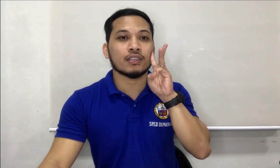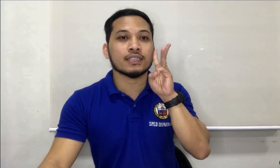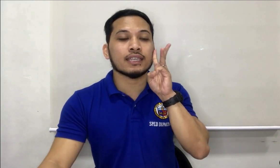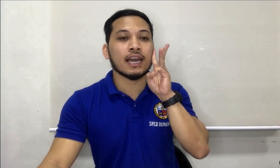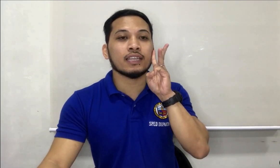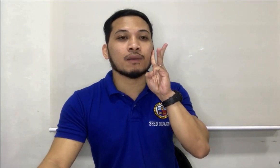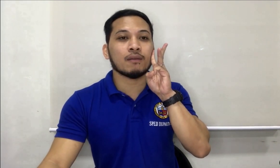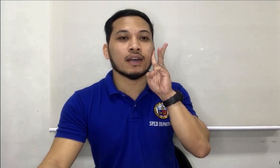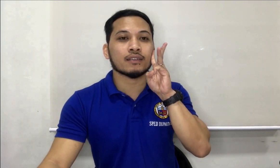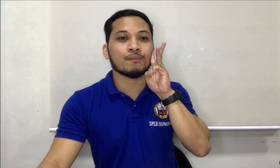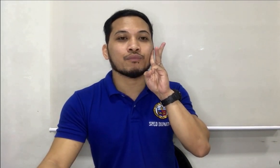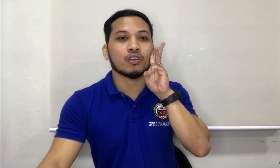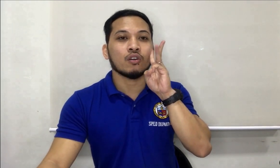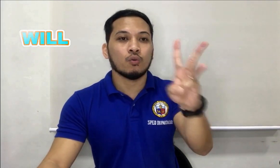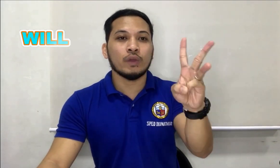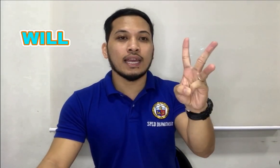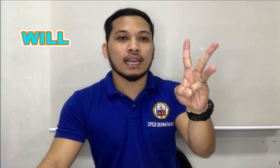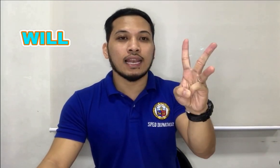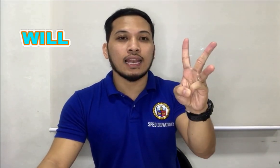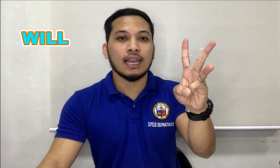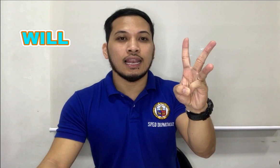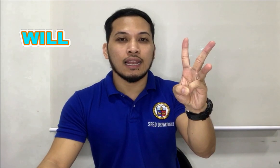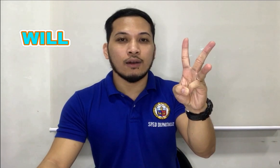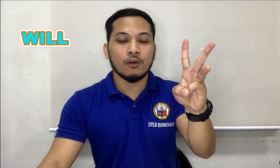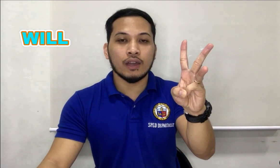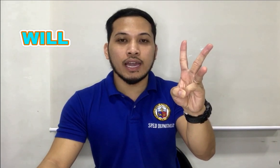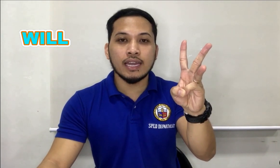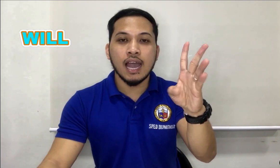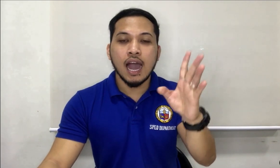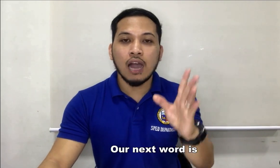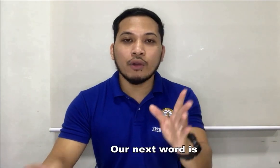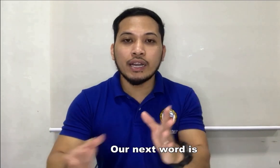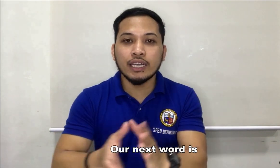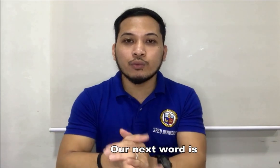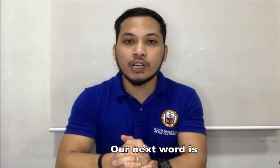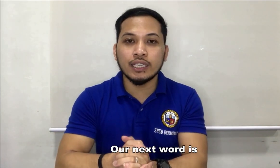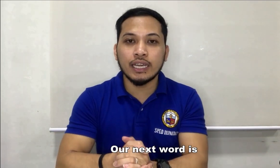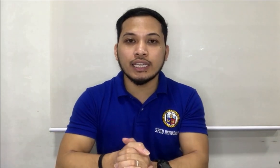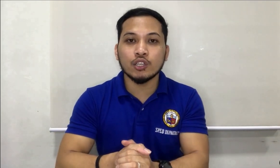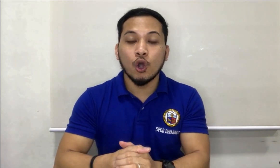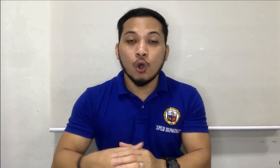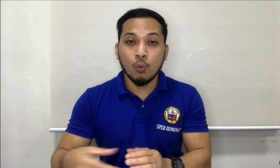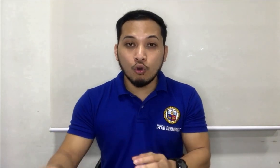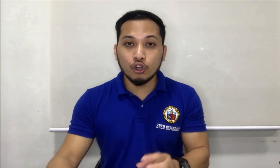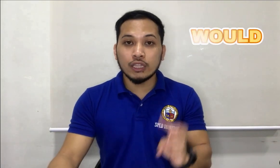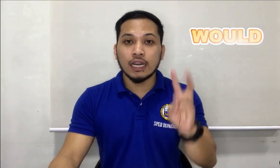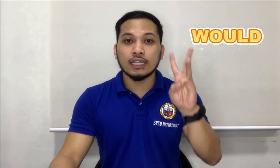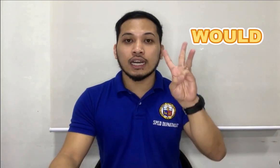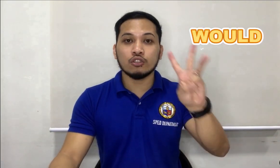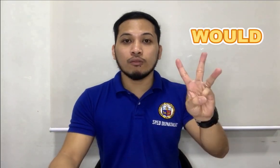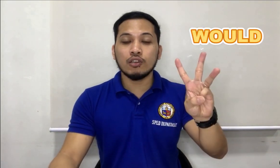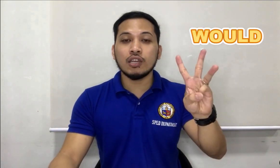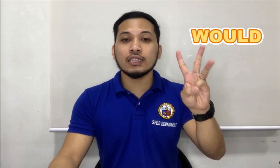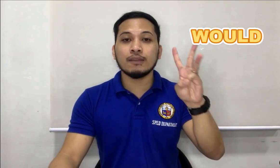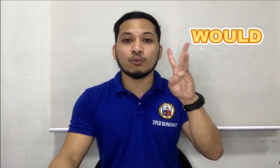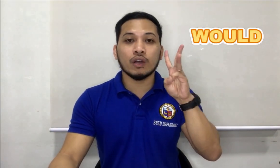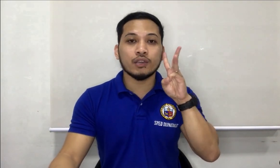pagano, slide palabas. Will. Okay? Our next word is would. Naka W lang din po